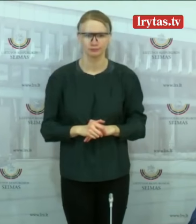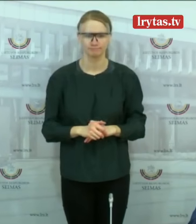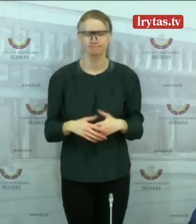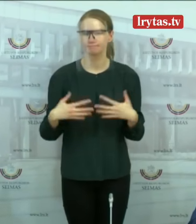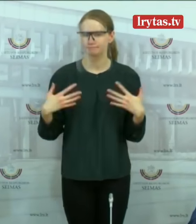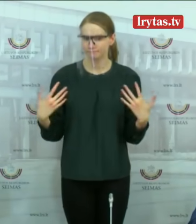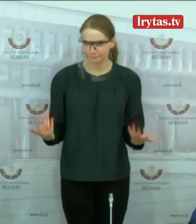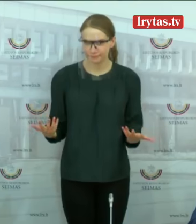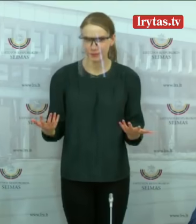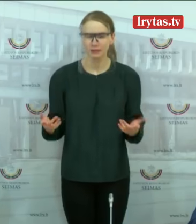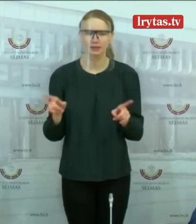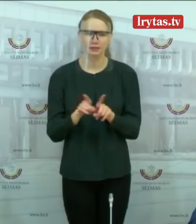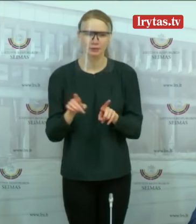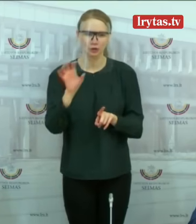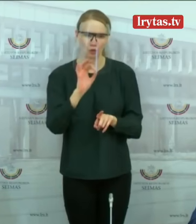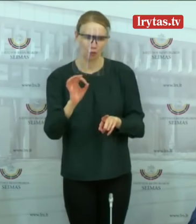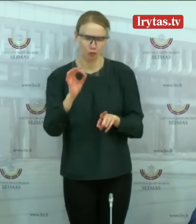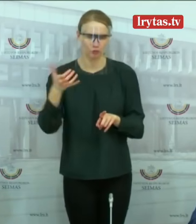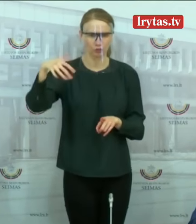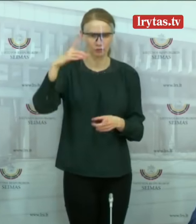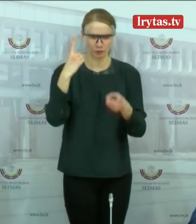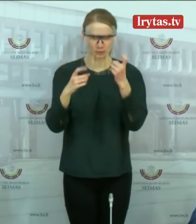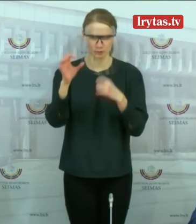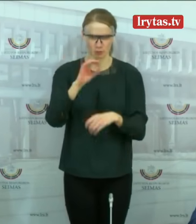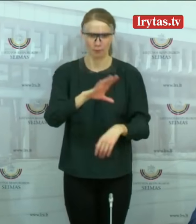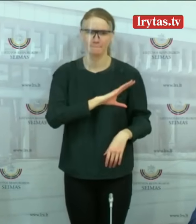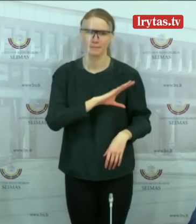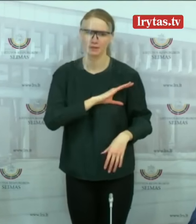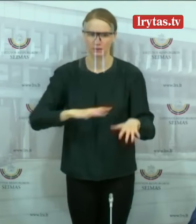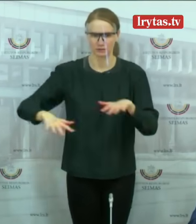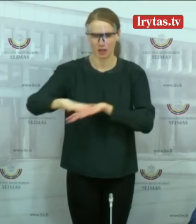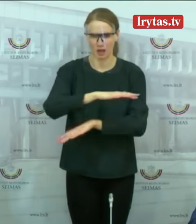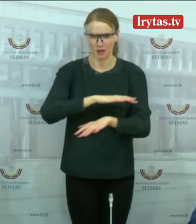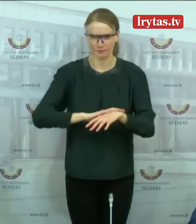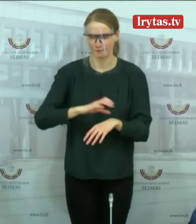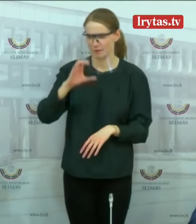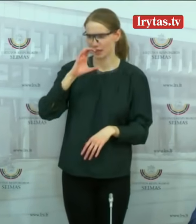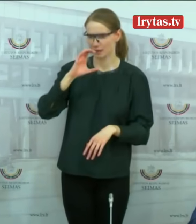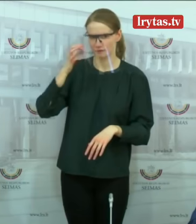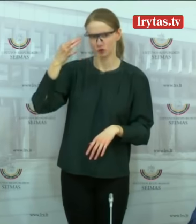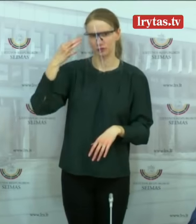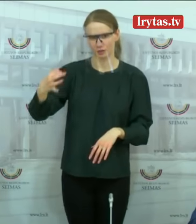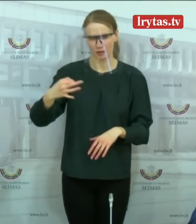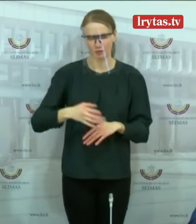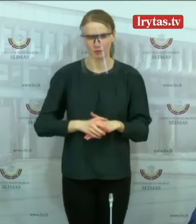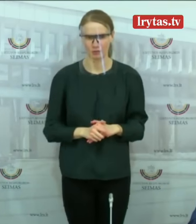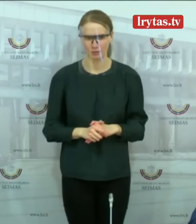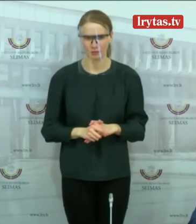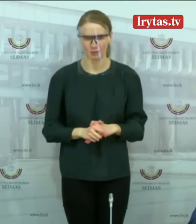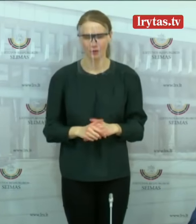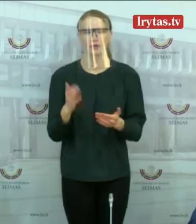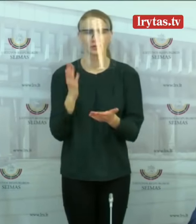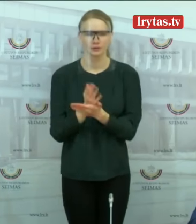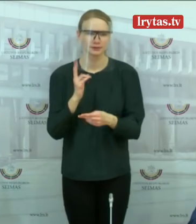Taip pat, jeigu plačiau kalbant apie mirties atvejį Vilkaviškio rajone, tai susirgo asmuo,